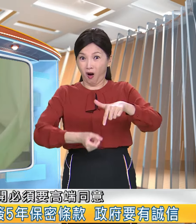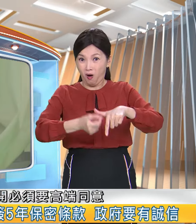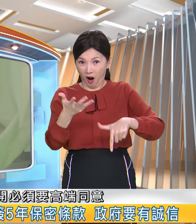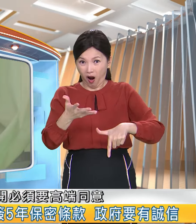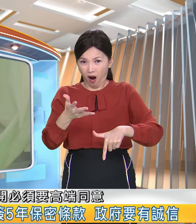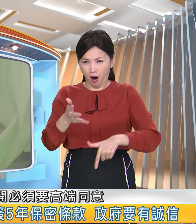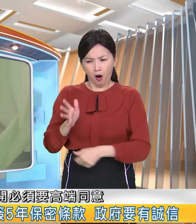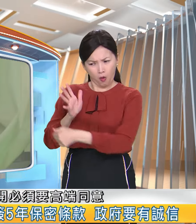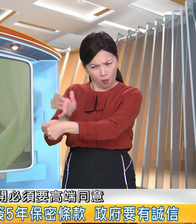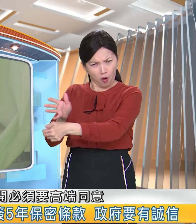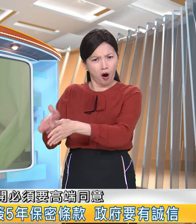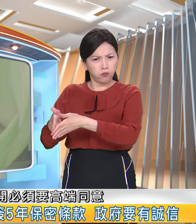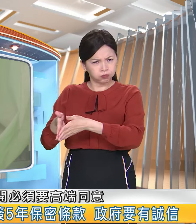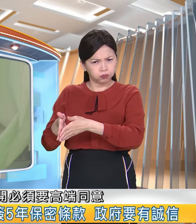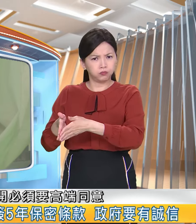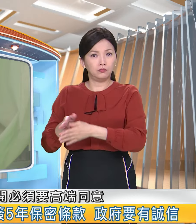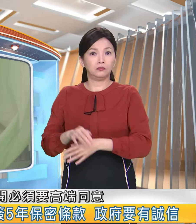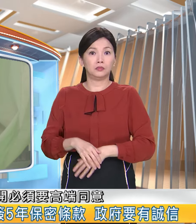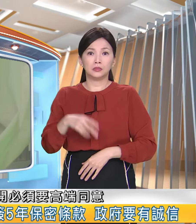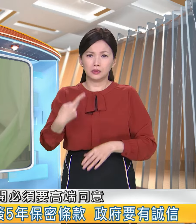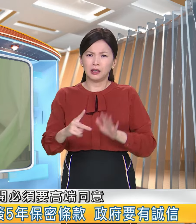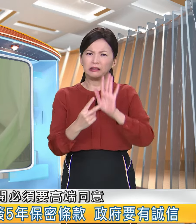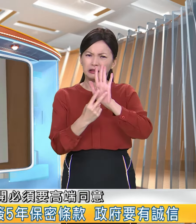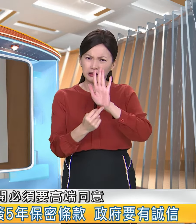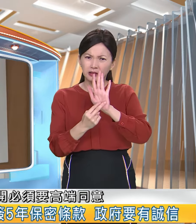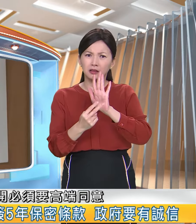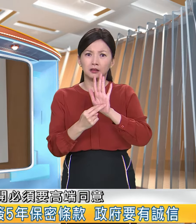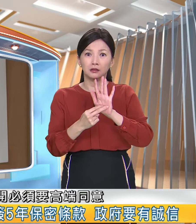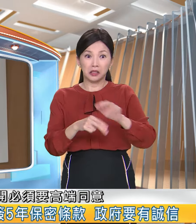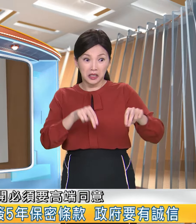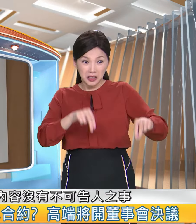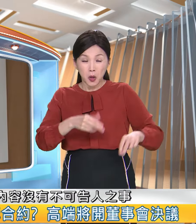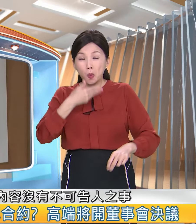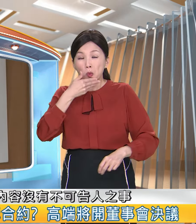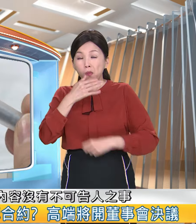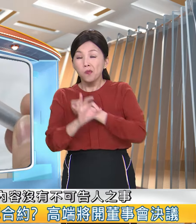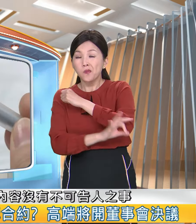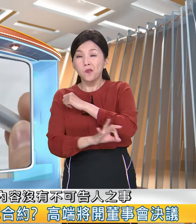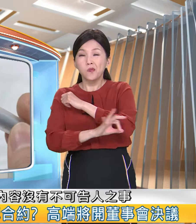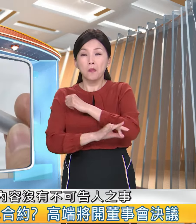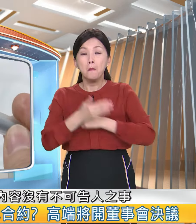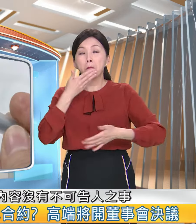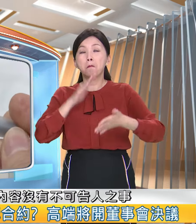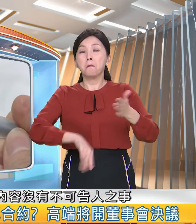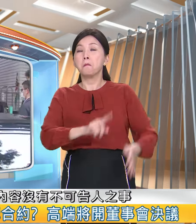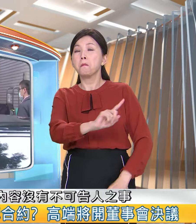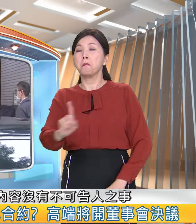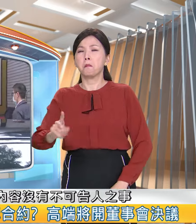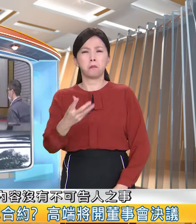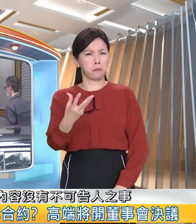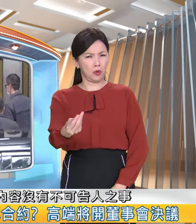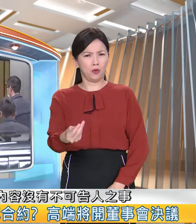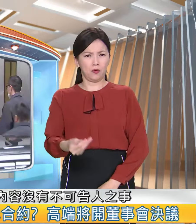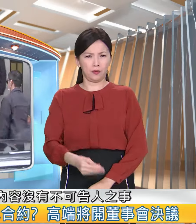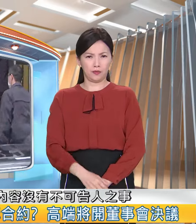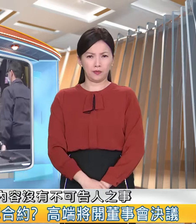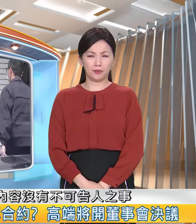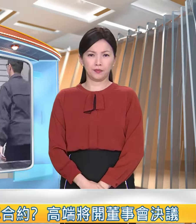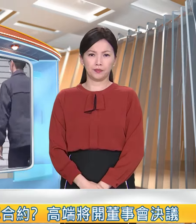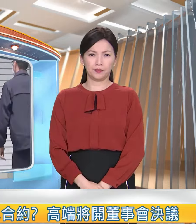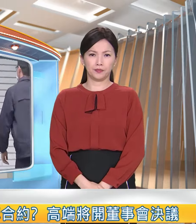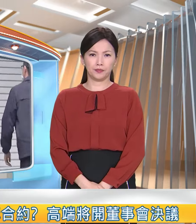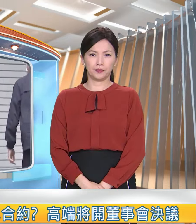如果要提前公开，必须要高端同意。但是他强调，合约内容没有不可告人之